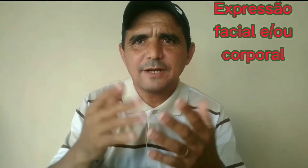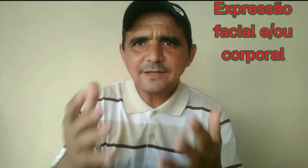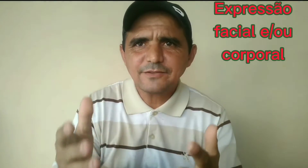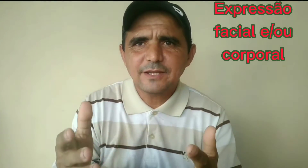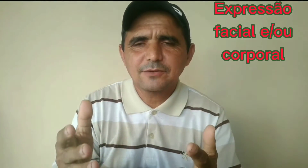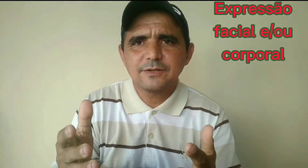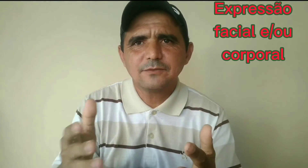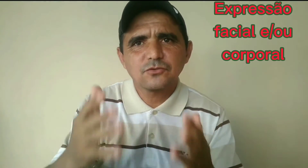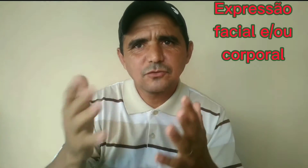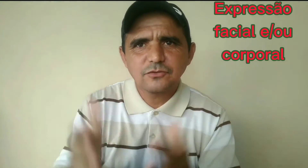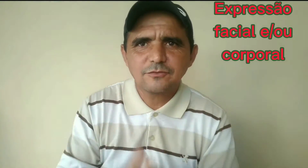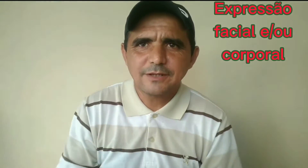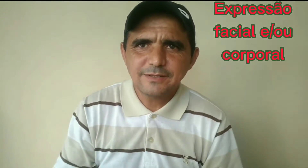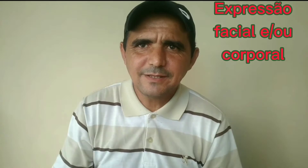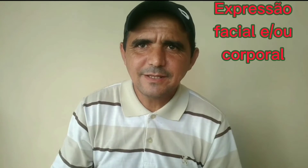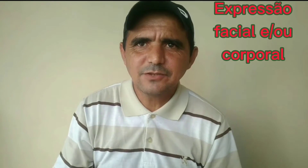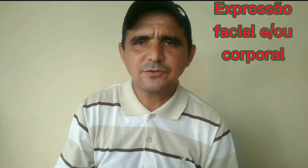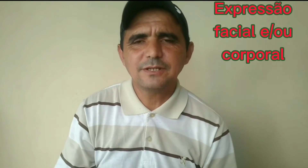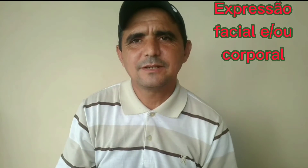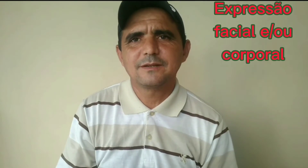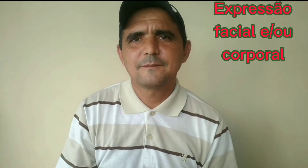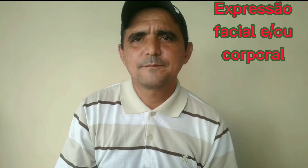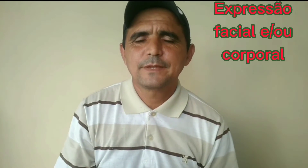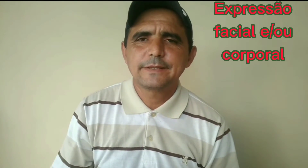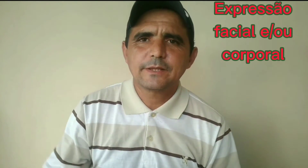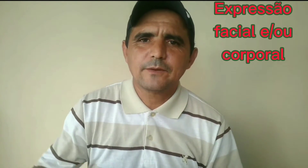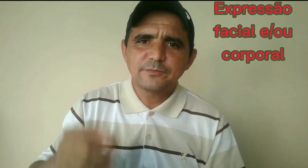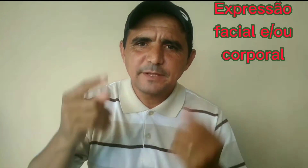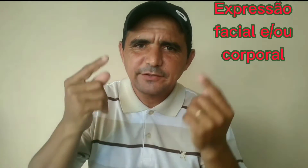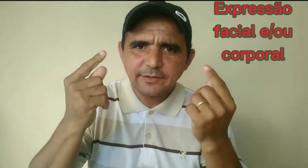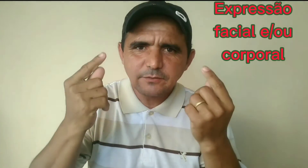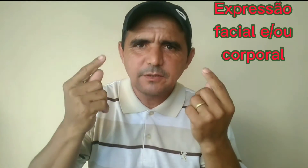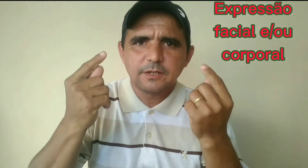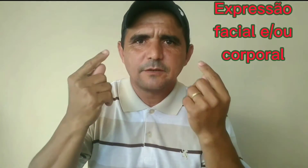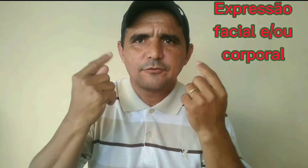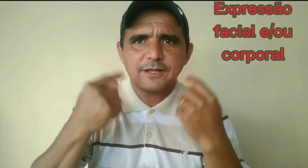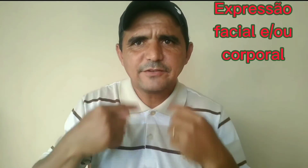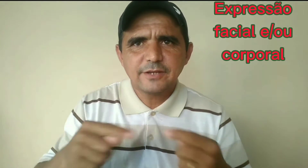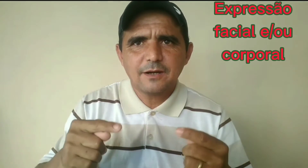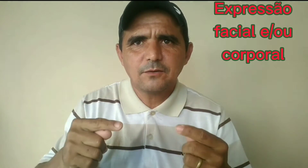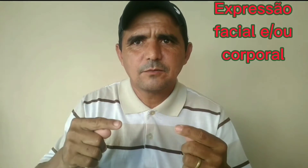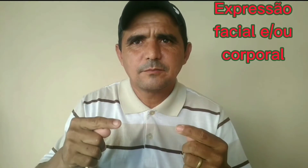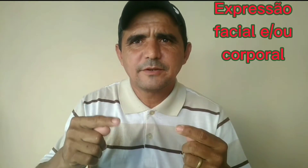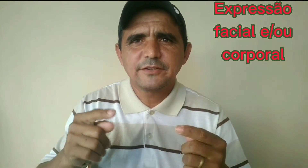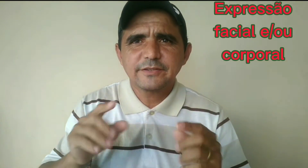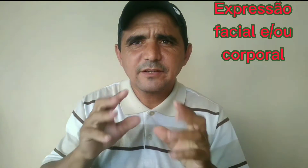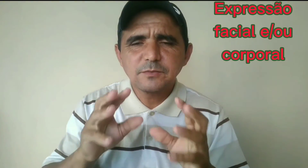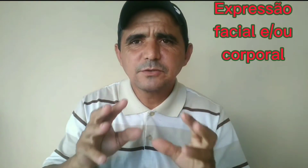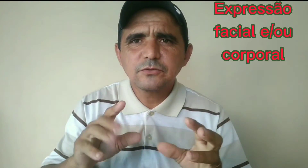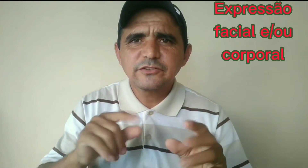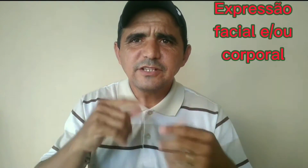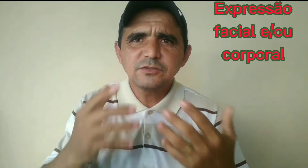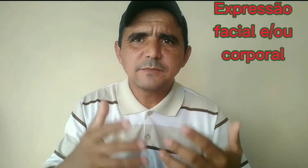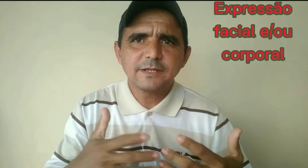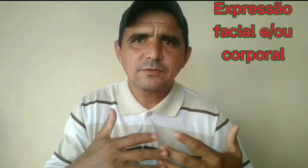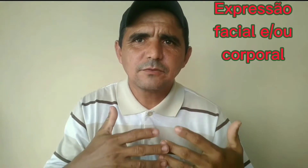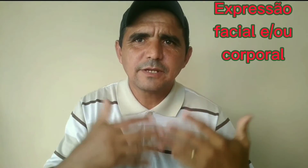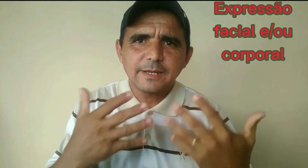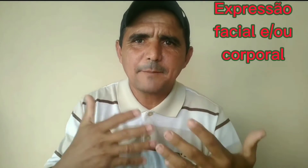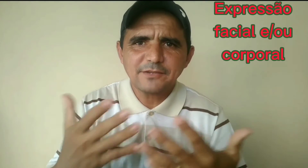vai dar certo, né? O surdo não vai entender isso aí. Então, a expressão facial precisa transmitir o sentimento que quer